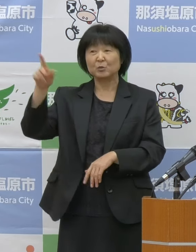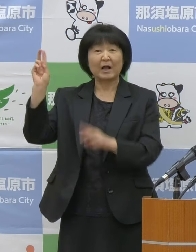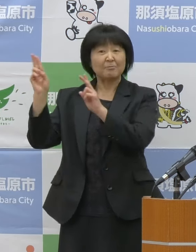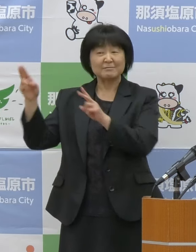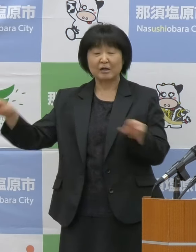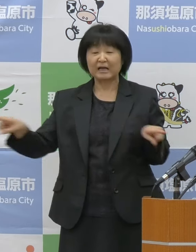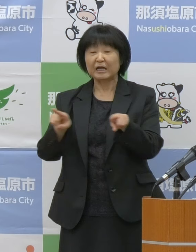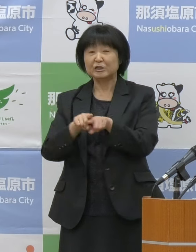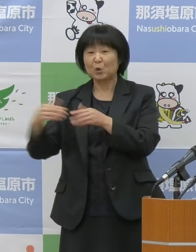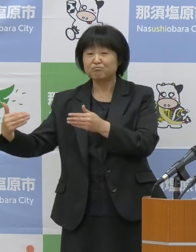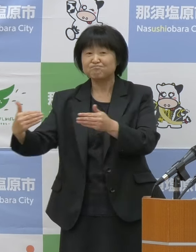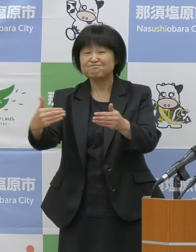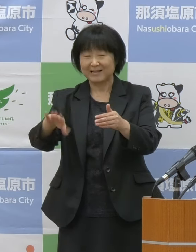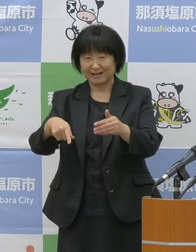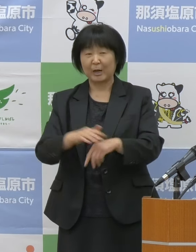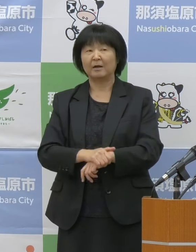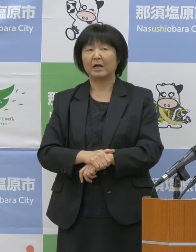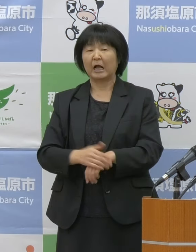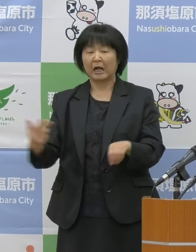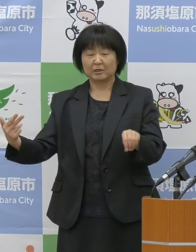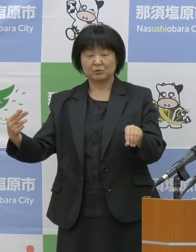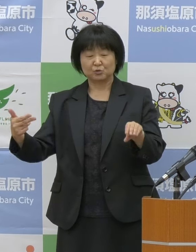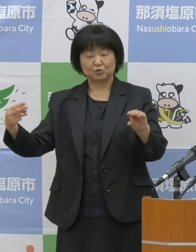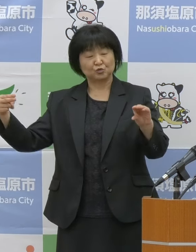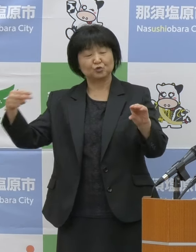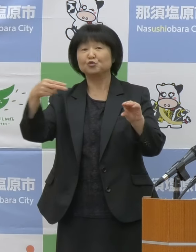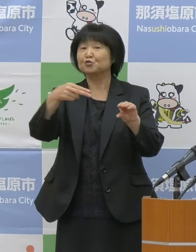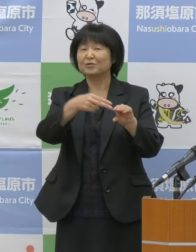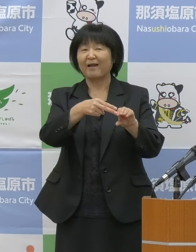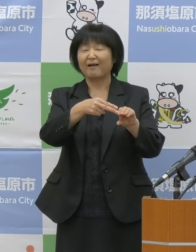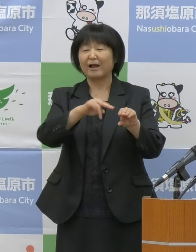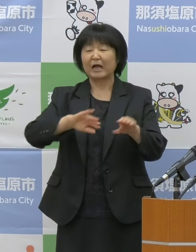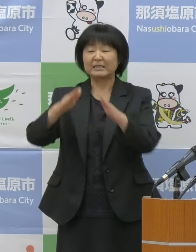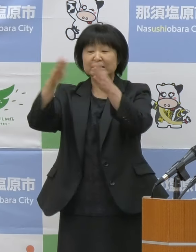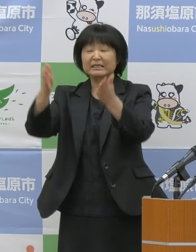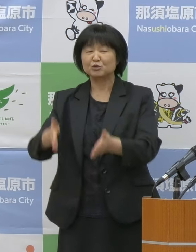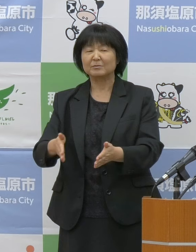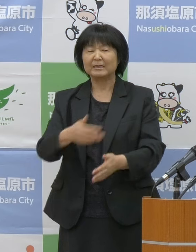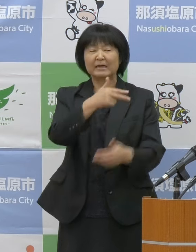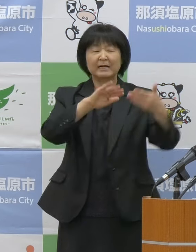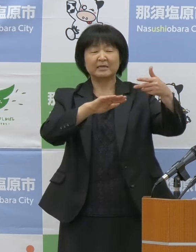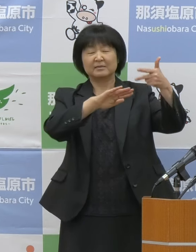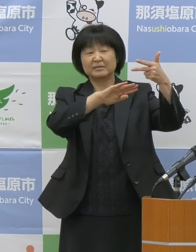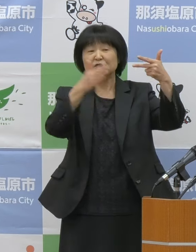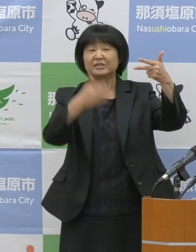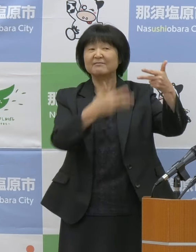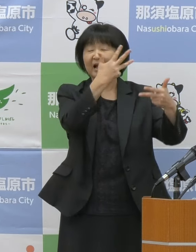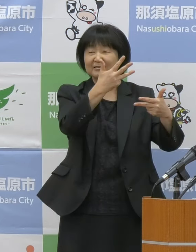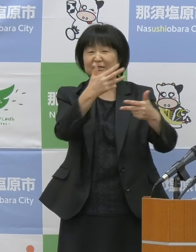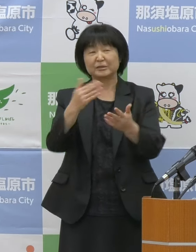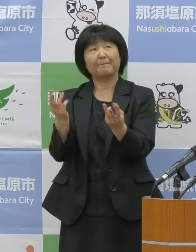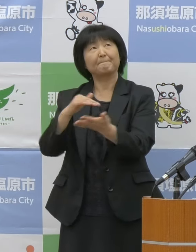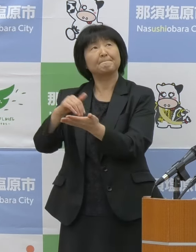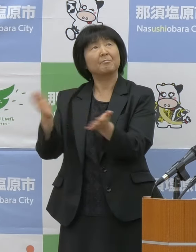ました電気自動車用の充電設備、こちらについてはですね、 8施設計16